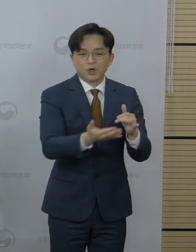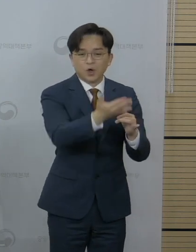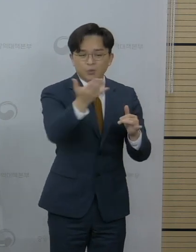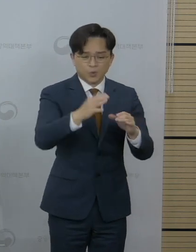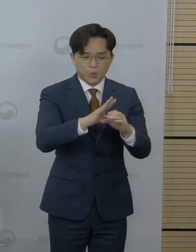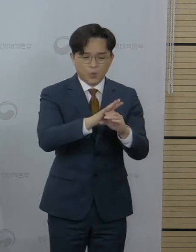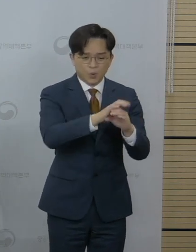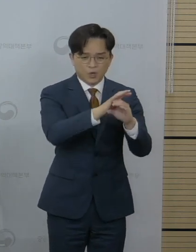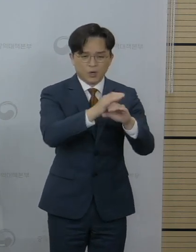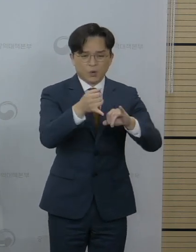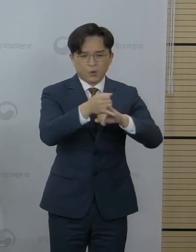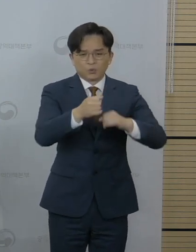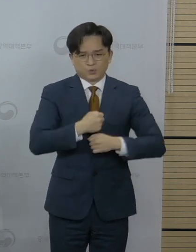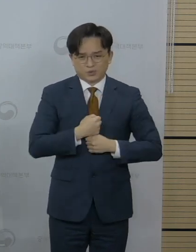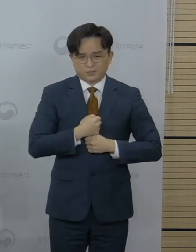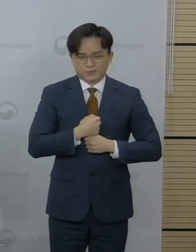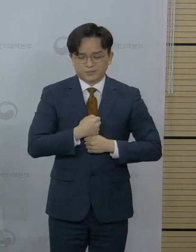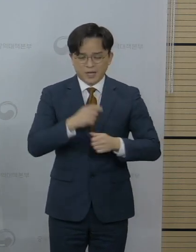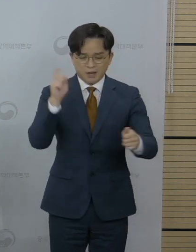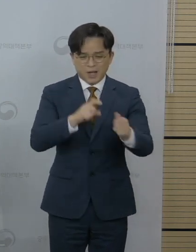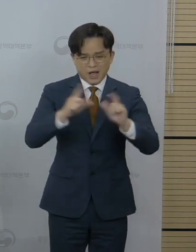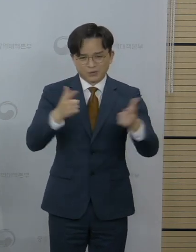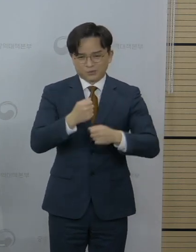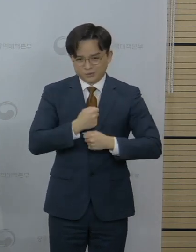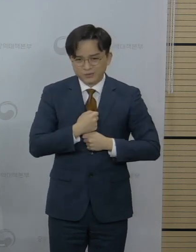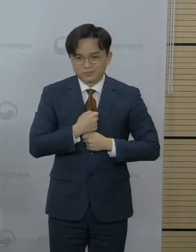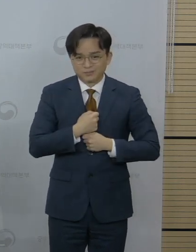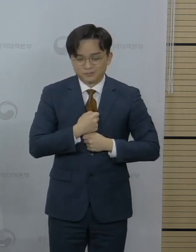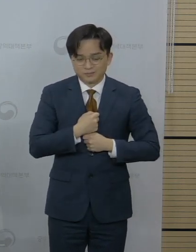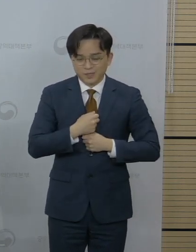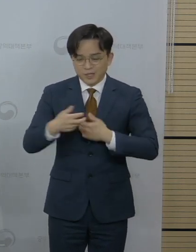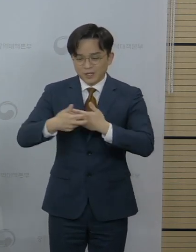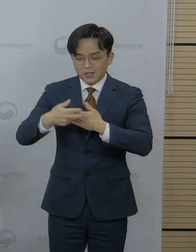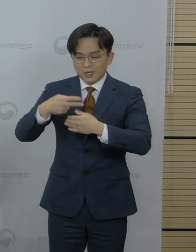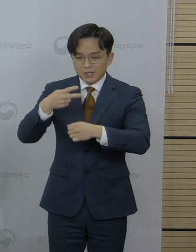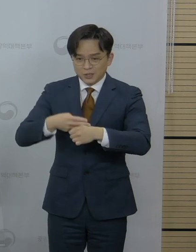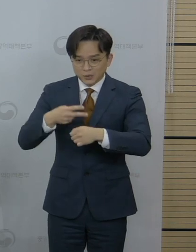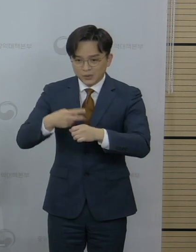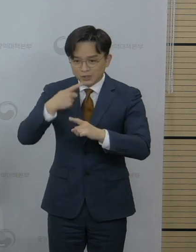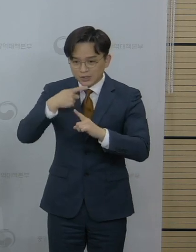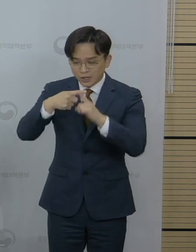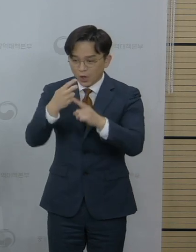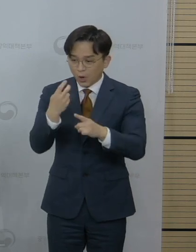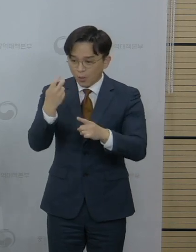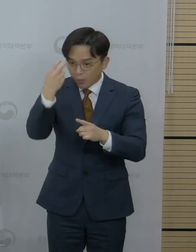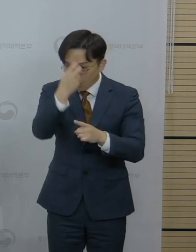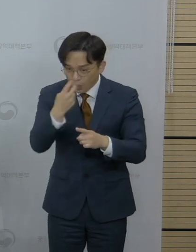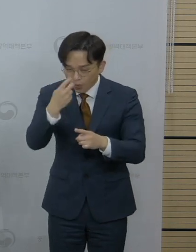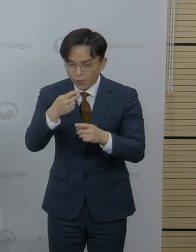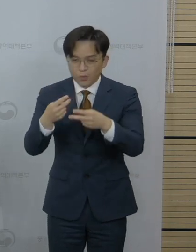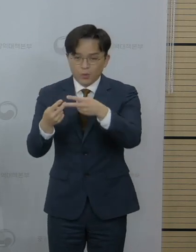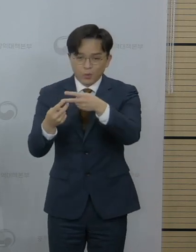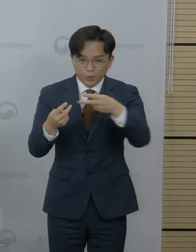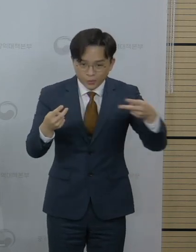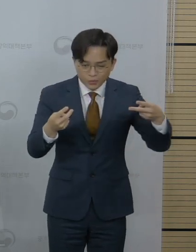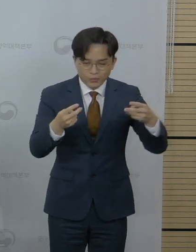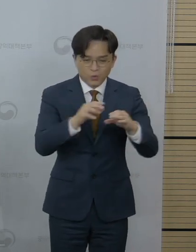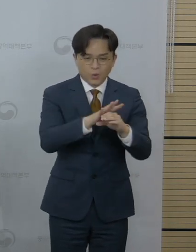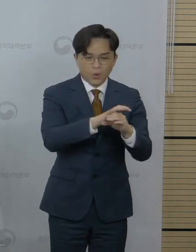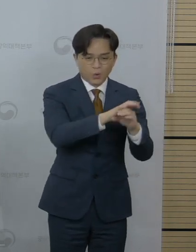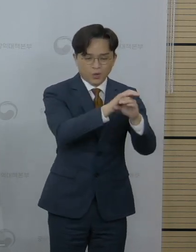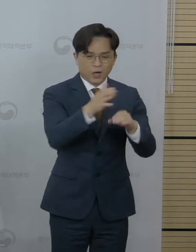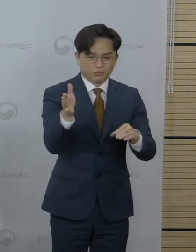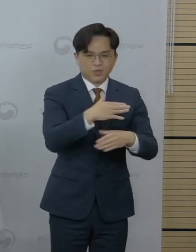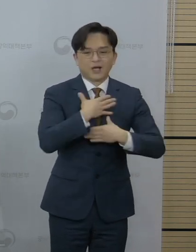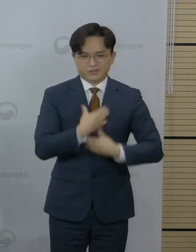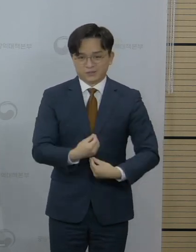환자 치료와 다른 질환의 중환자, 응급환자를 보호하는 길이기도 합니다. 앞으로 연말연시를